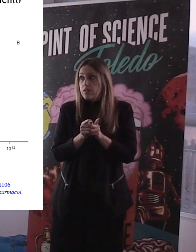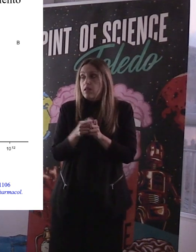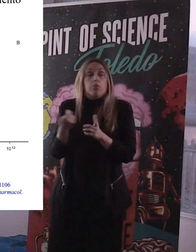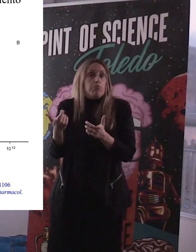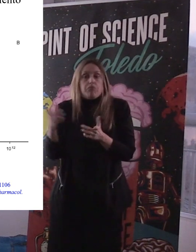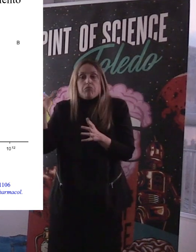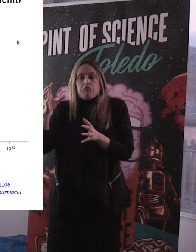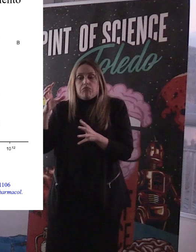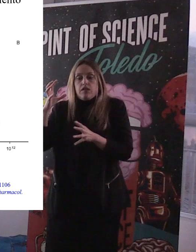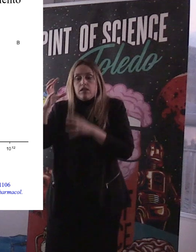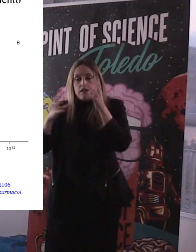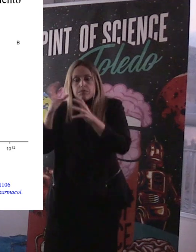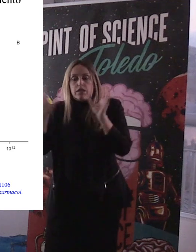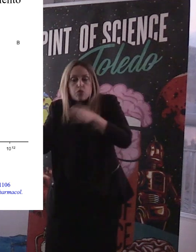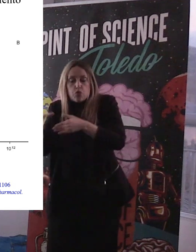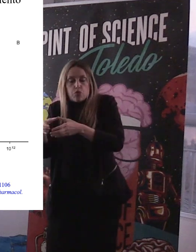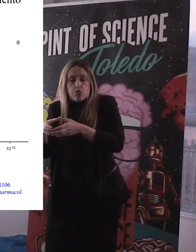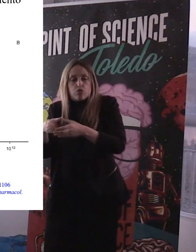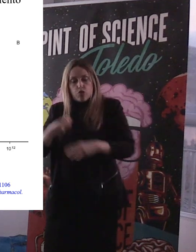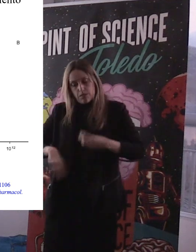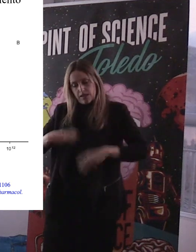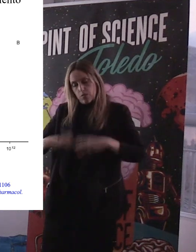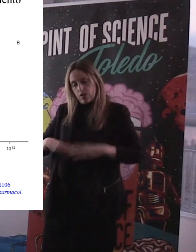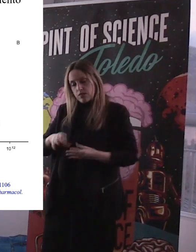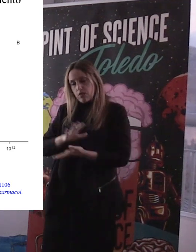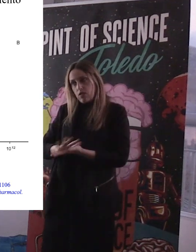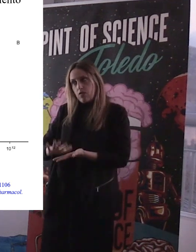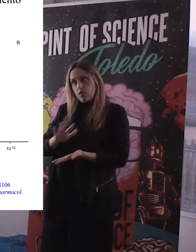un metabolismo muy lento,